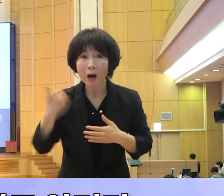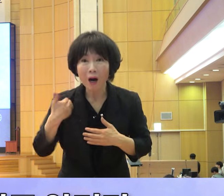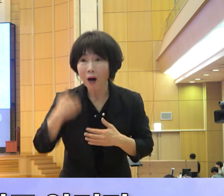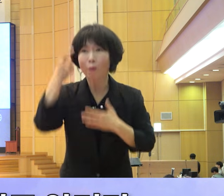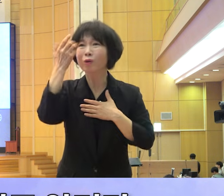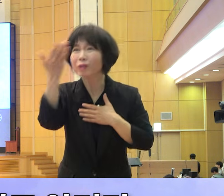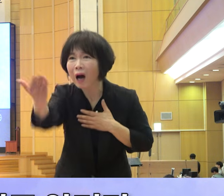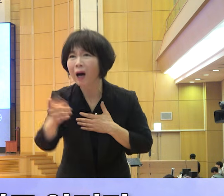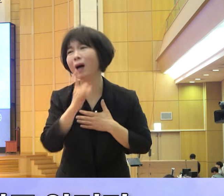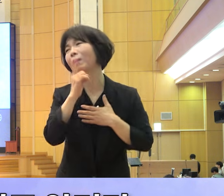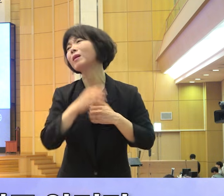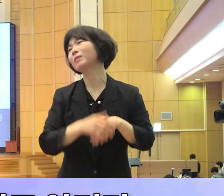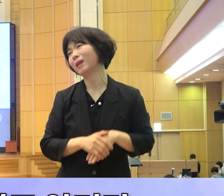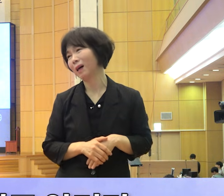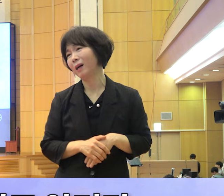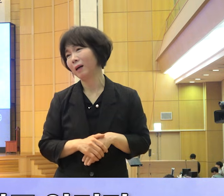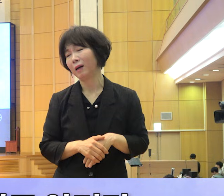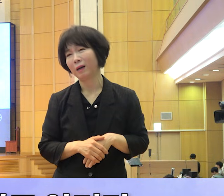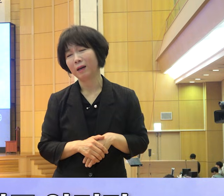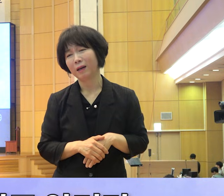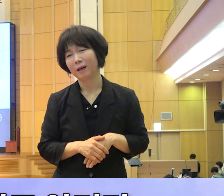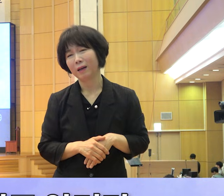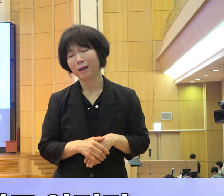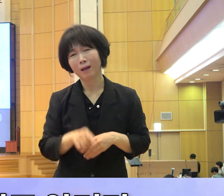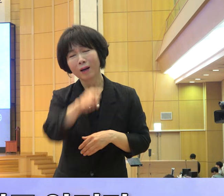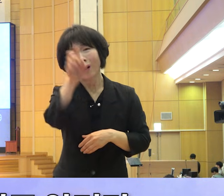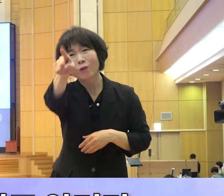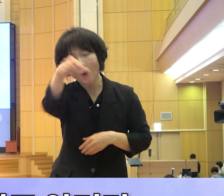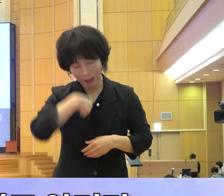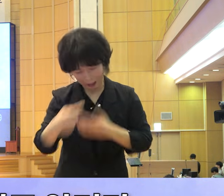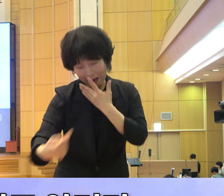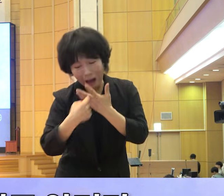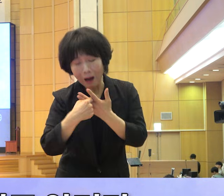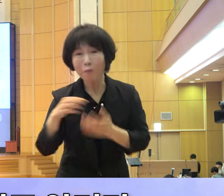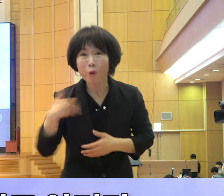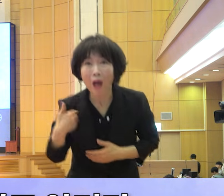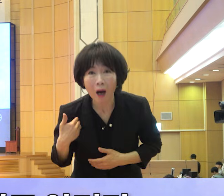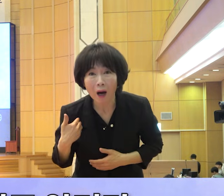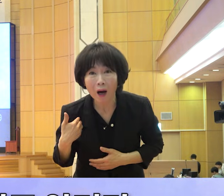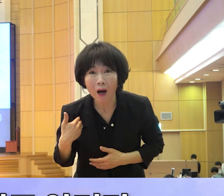체험했으면서도 이런 뜻이야. 그럼에도 불구하고 내가 나를 알지 못하느냐.